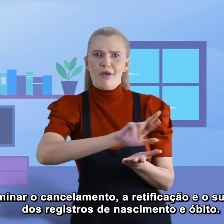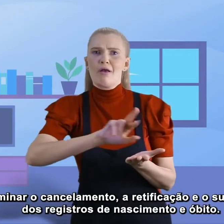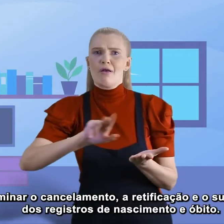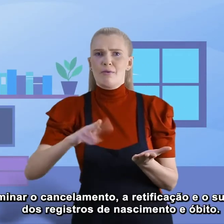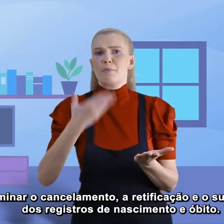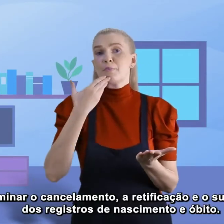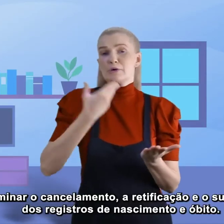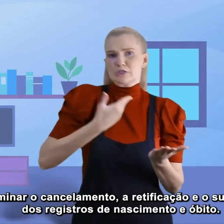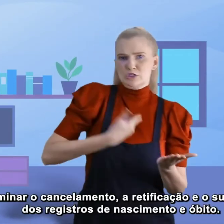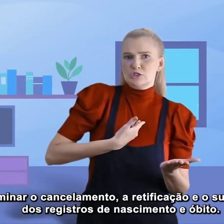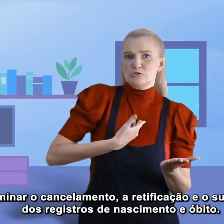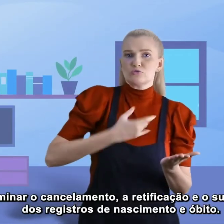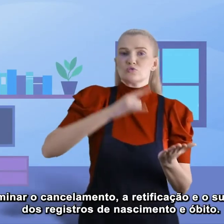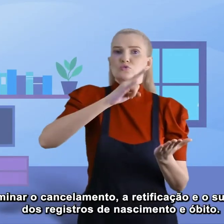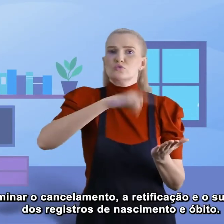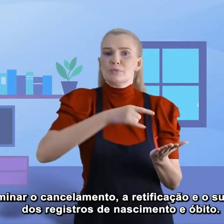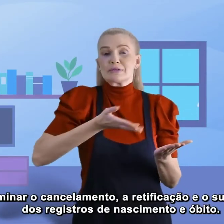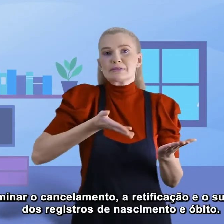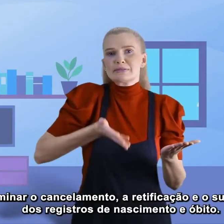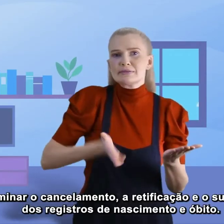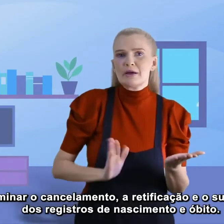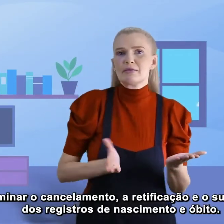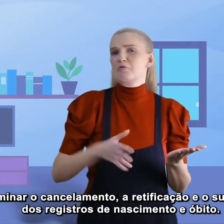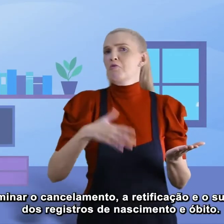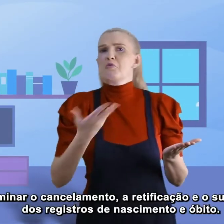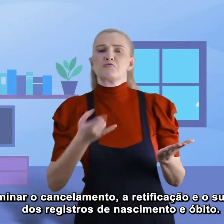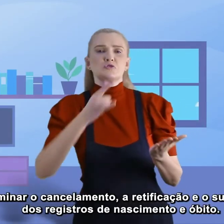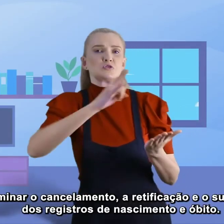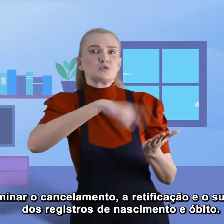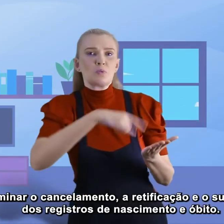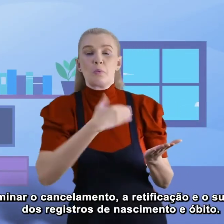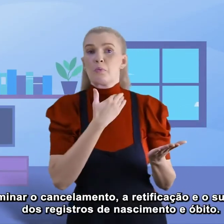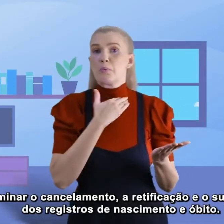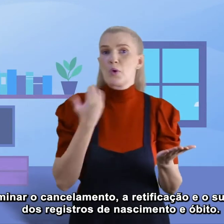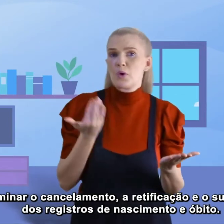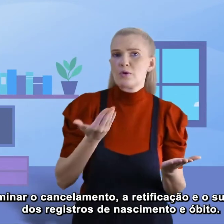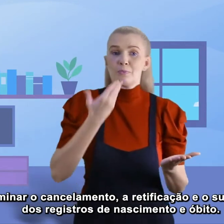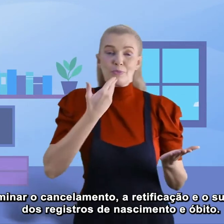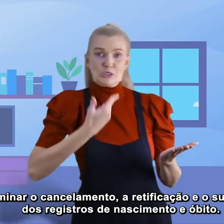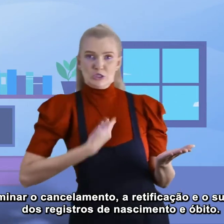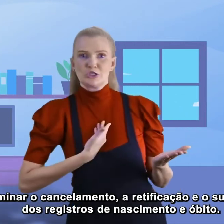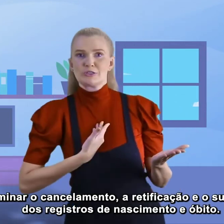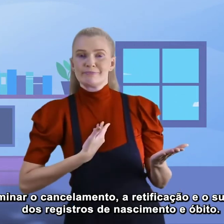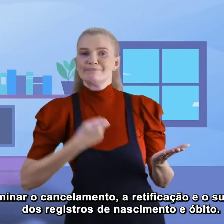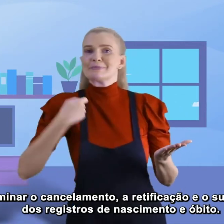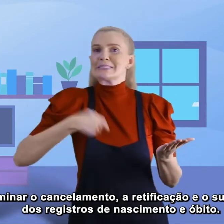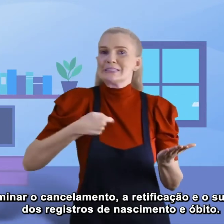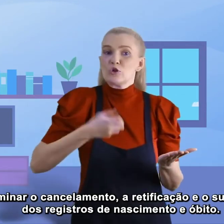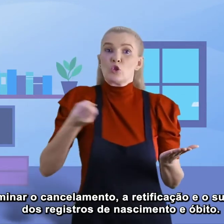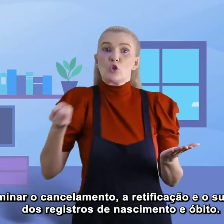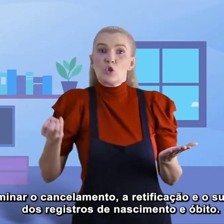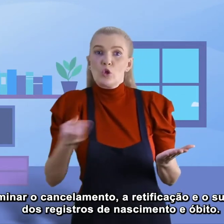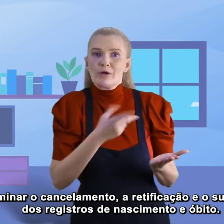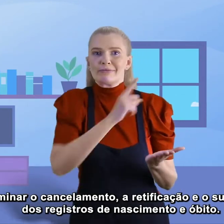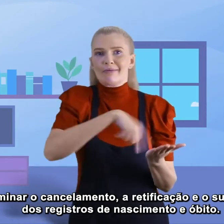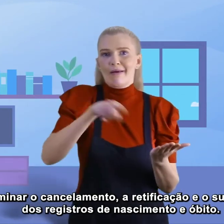determinar o cancelamento, a retificação e o suprimento dos registros de nascimento e óbito.